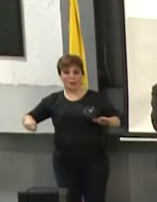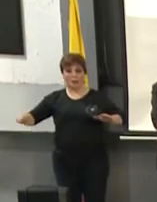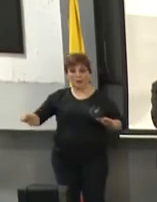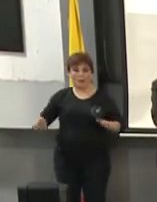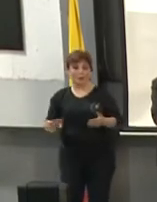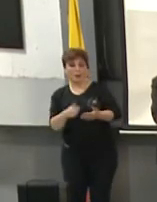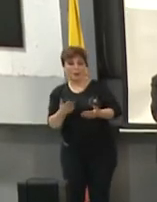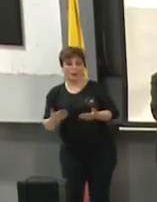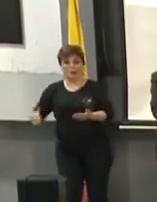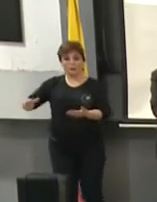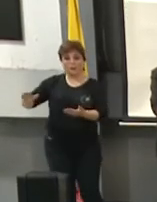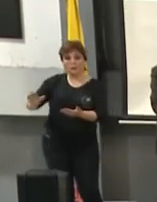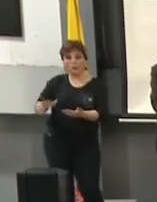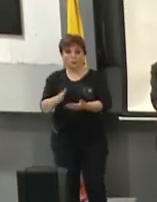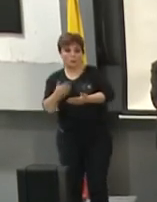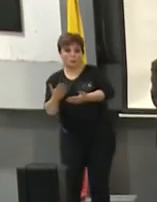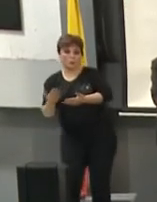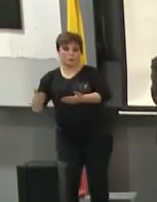tenemos